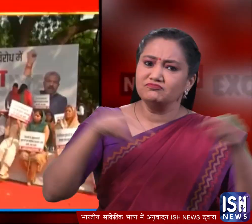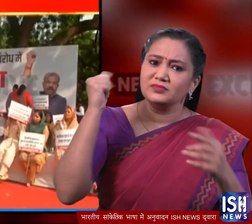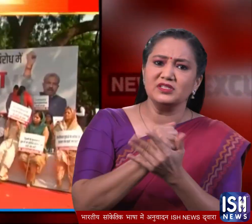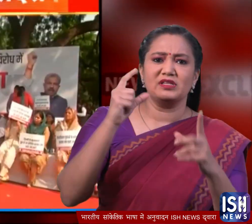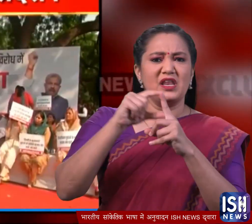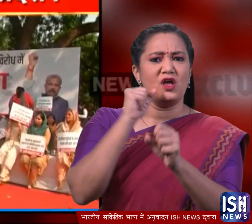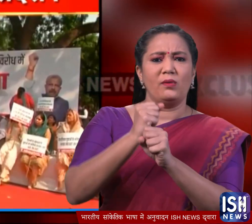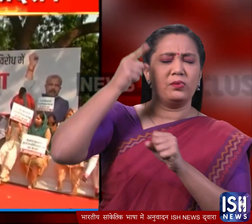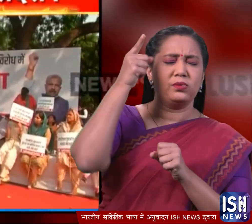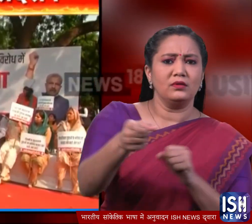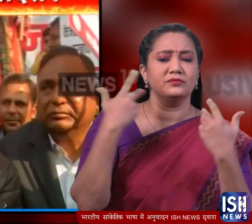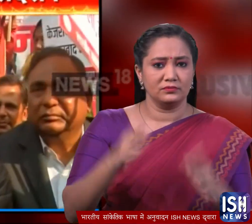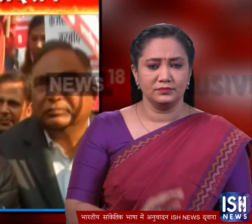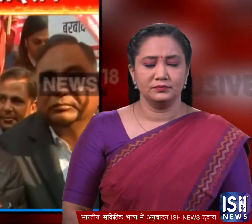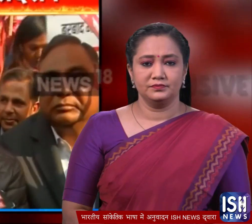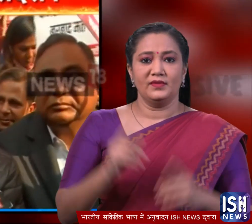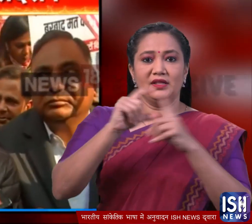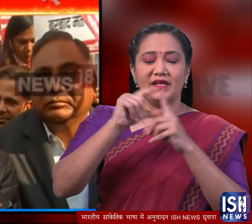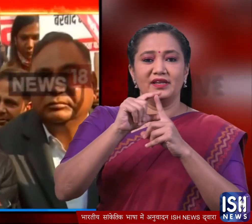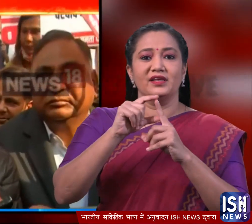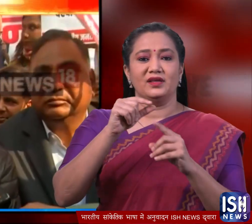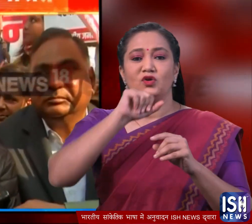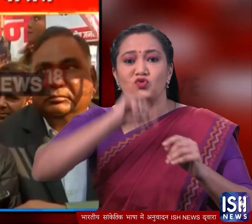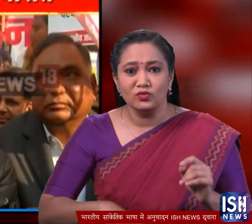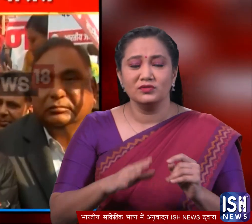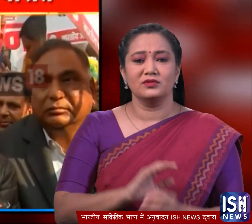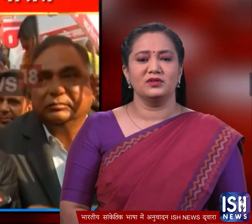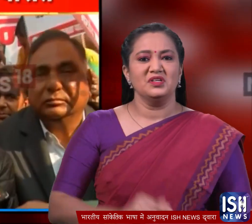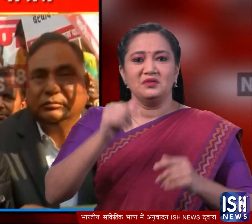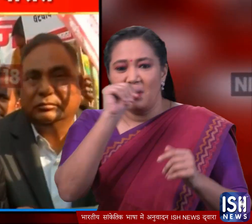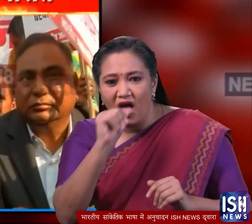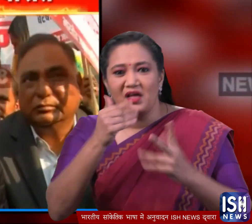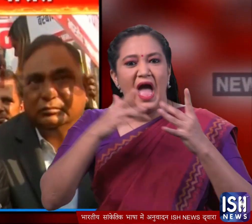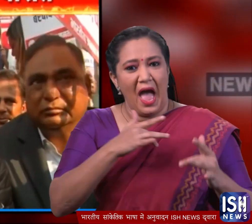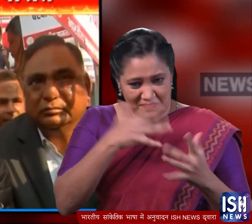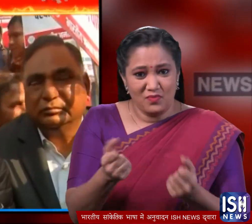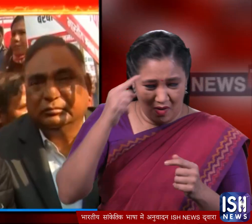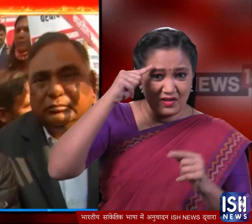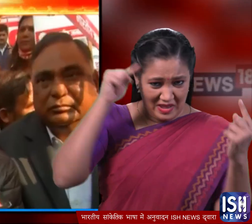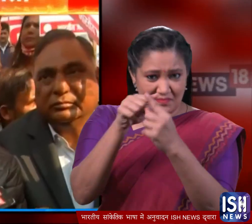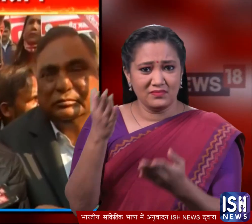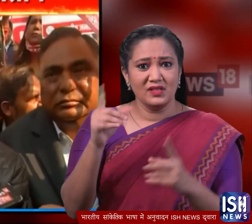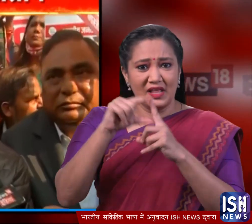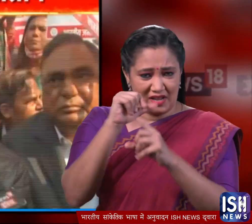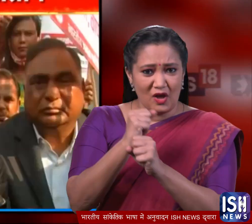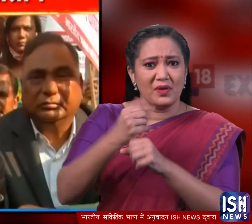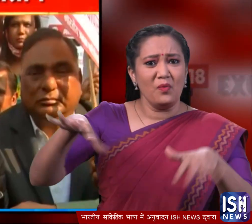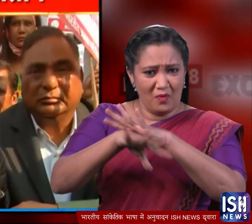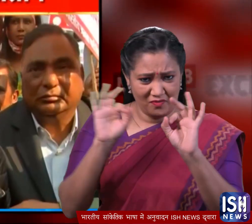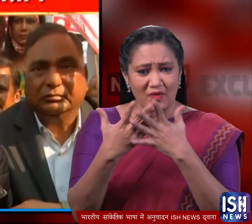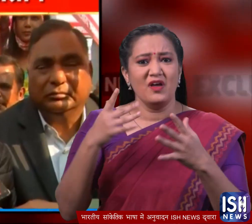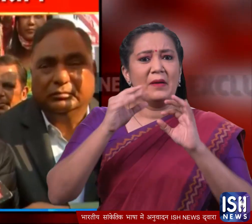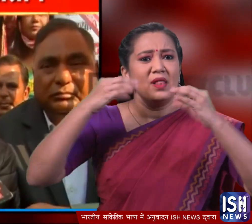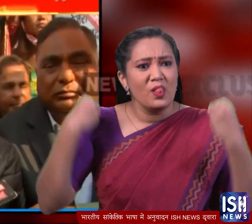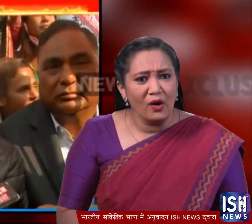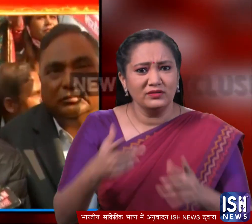बहाने दिल्ली सरकार को घेरना शुरू कर दिया। दिल्ली के युवाओं को नशे की लत में झोंकना चाहते हैं, दिल्ली के परिवारों